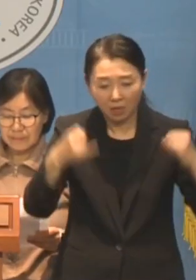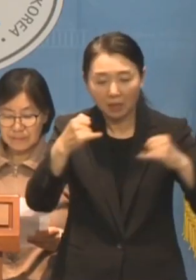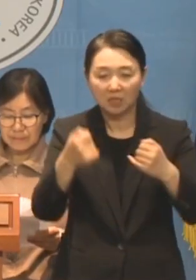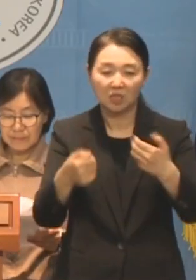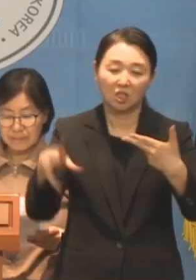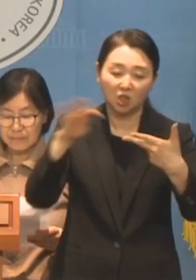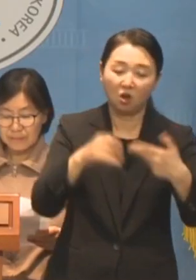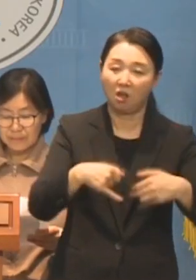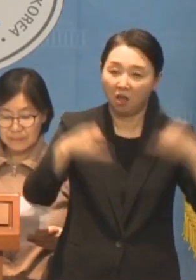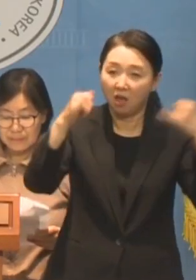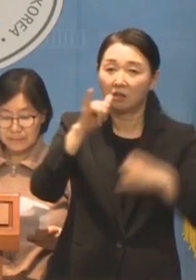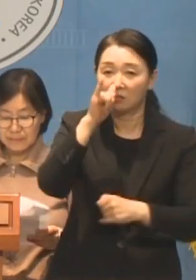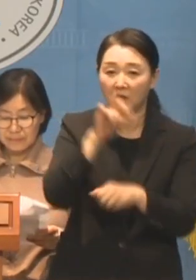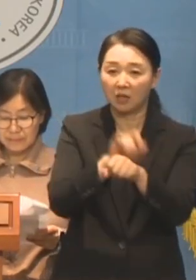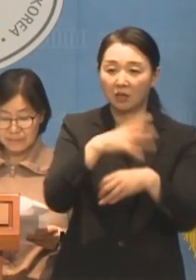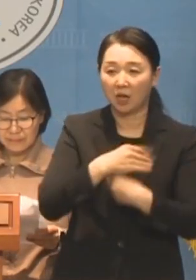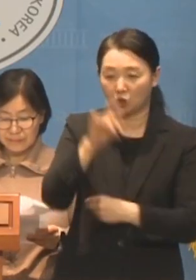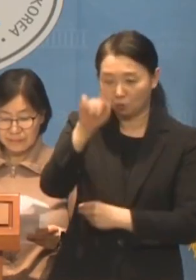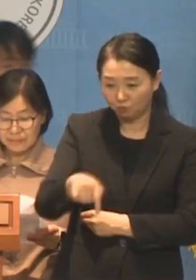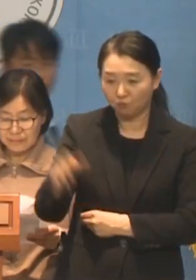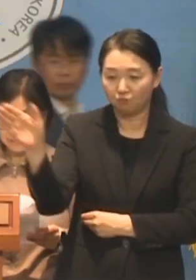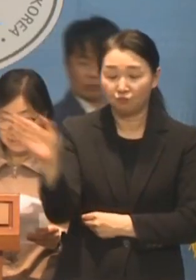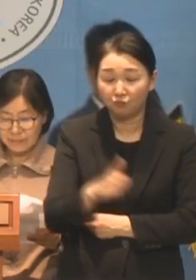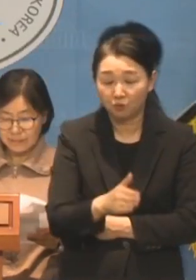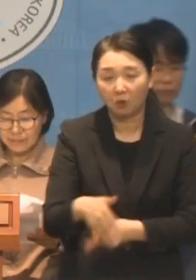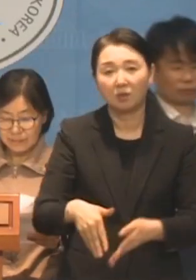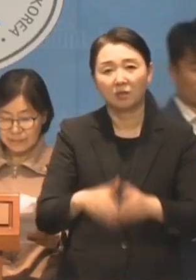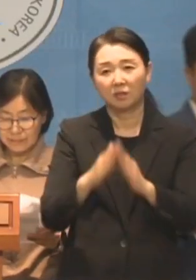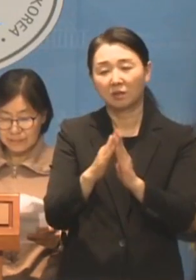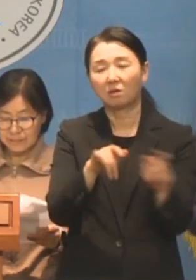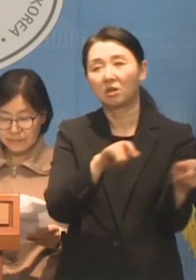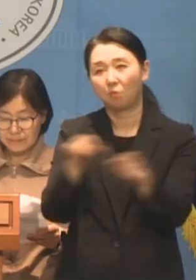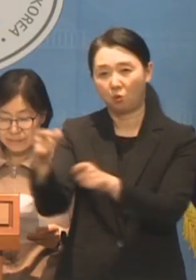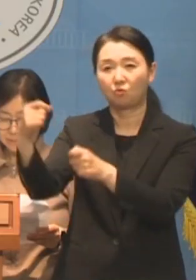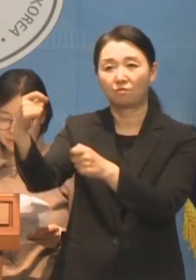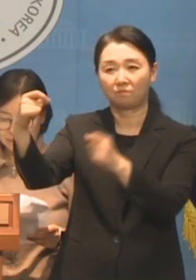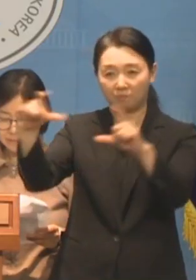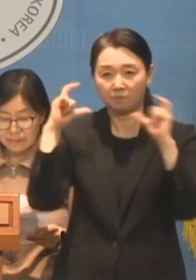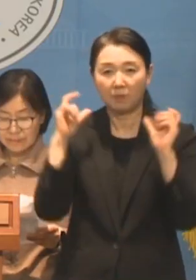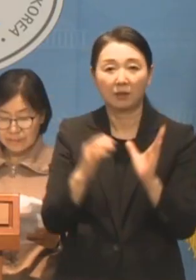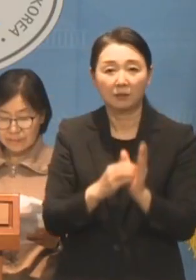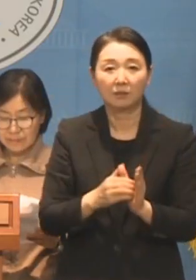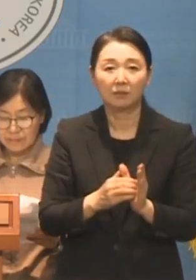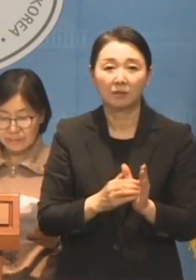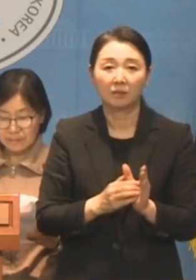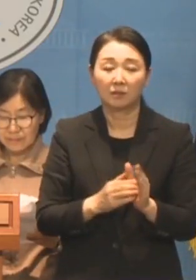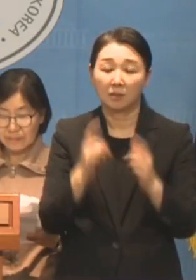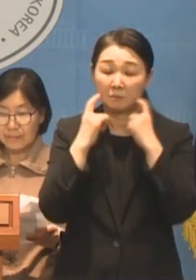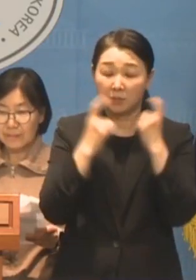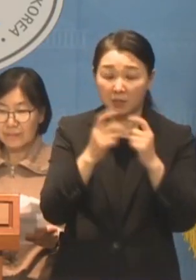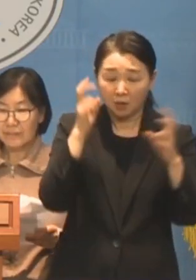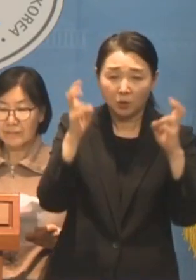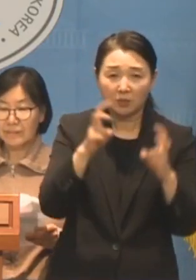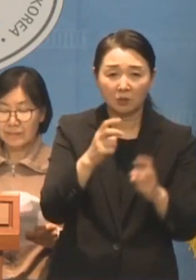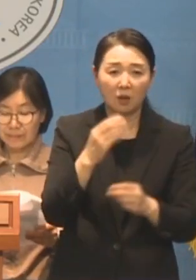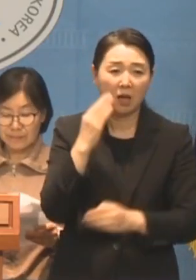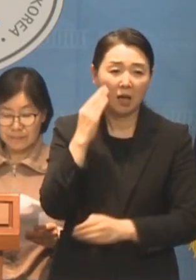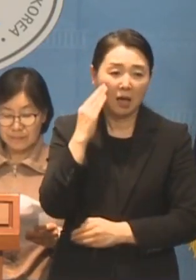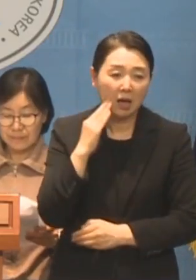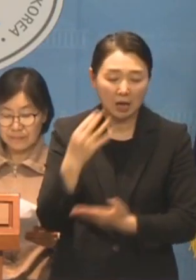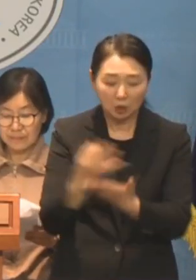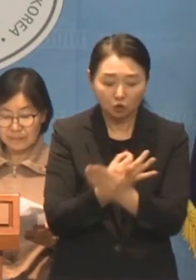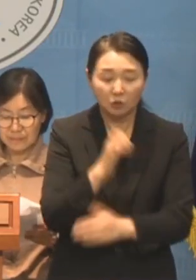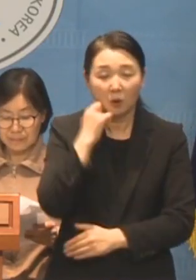예상된다는 이유로 행정안전부로부터 설립 보류 판정을 받았다. 앞서 민간 기업도 흑자를 내기